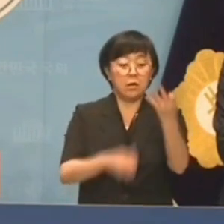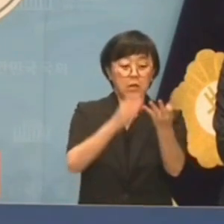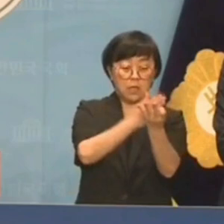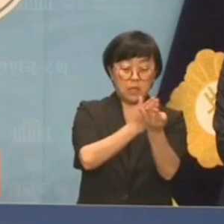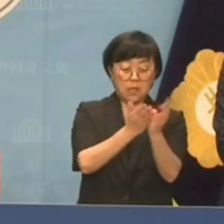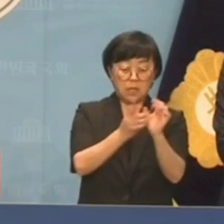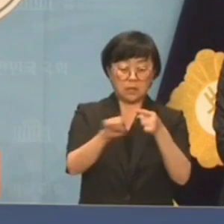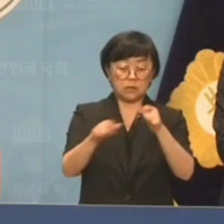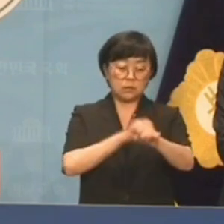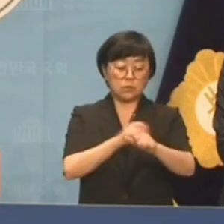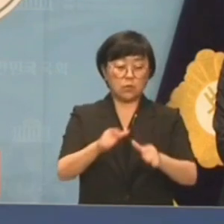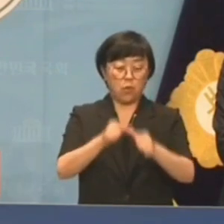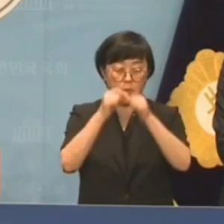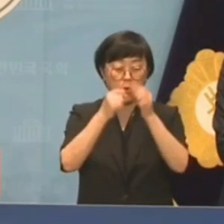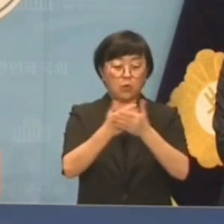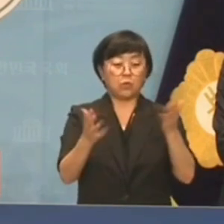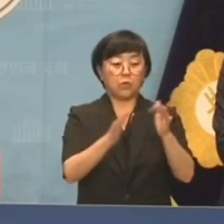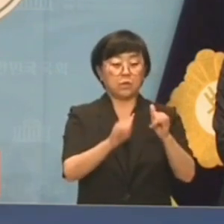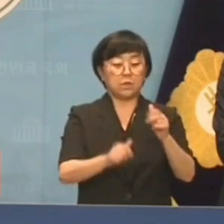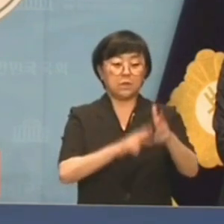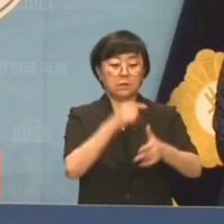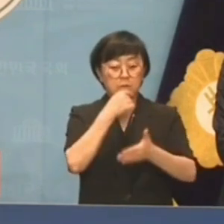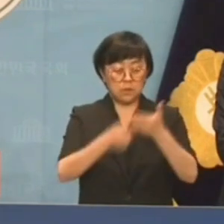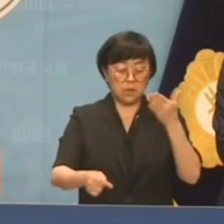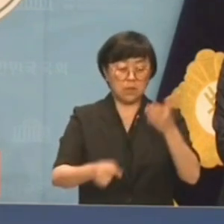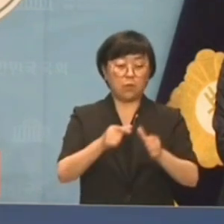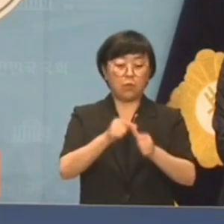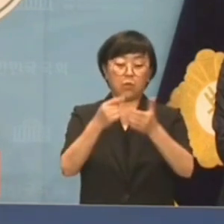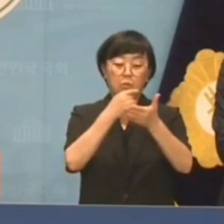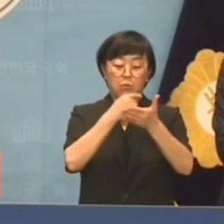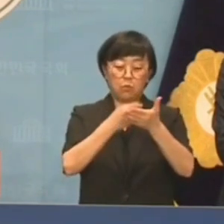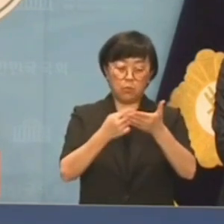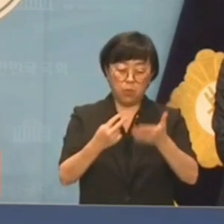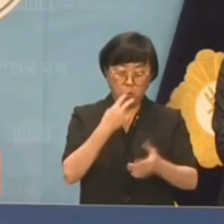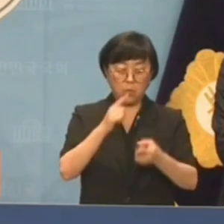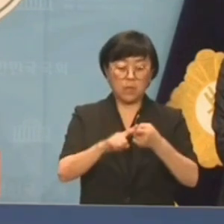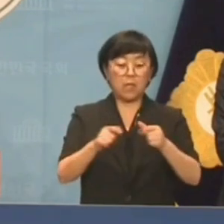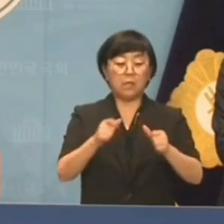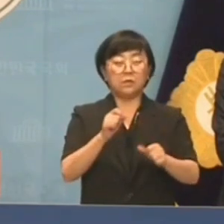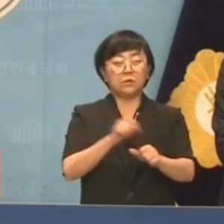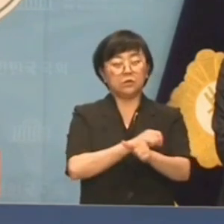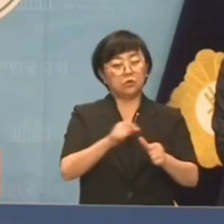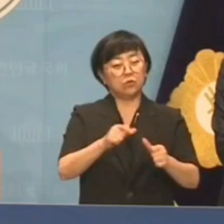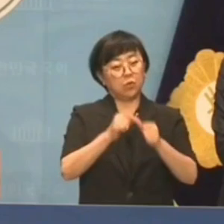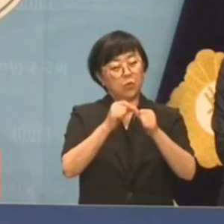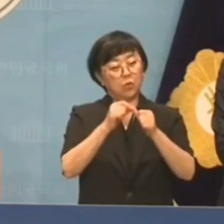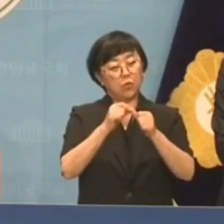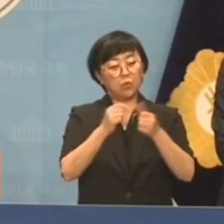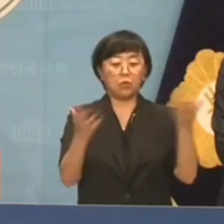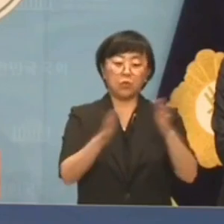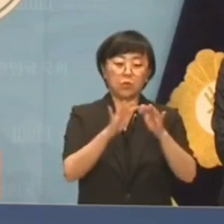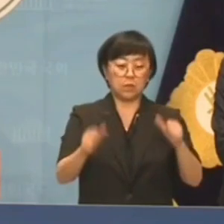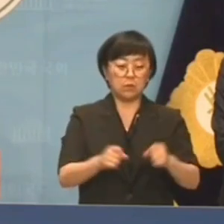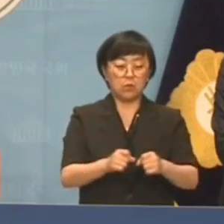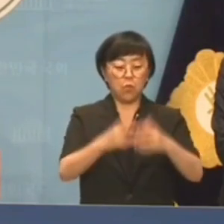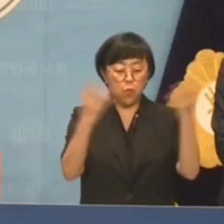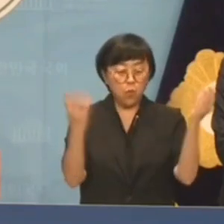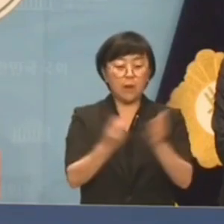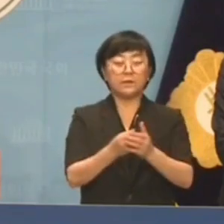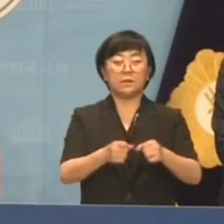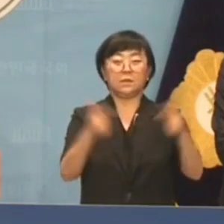업종의 특고노동자에만 적용되고 있는 산재보험과 고용보험을 특고노동자 업종 전반으로 확대할